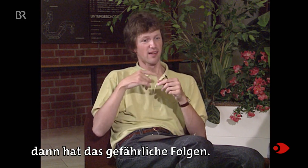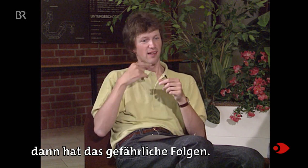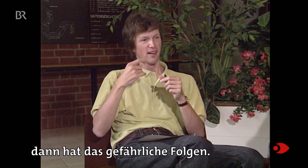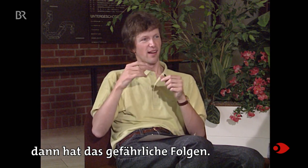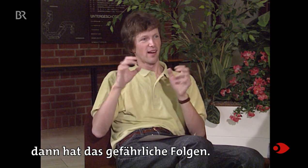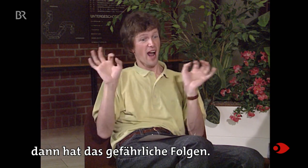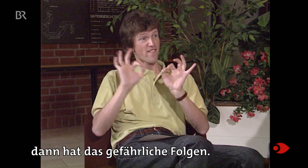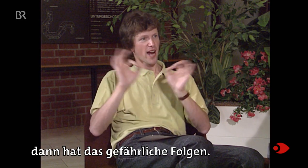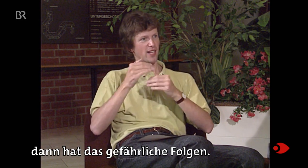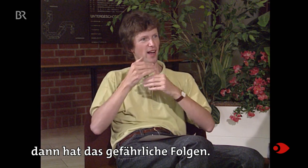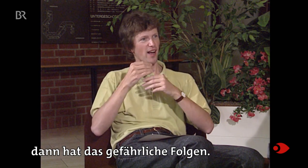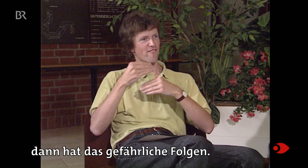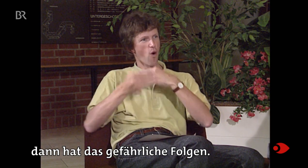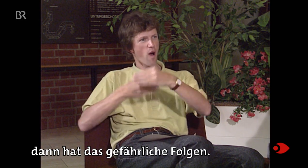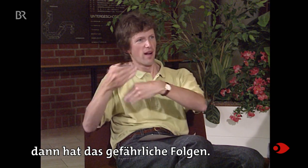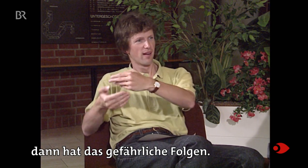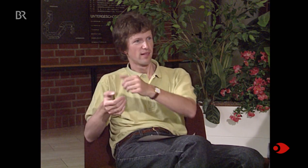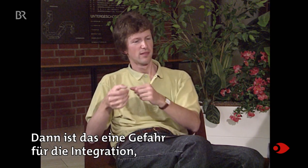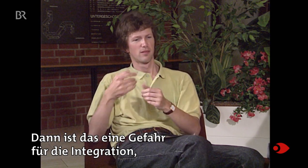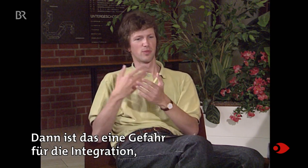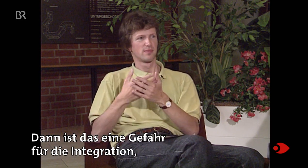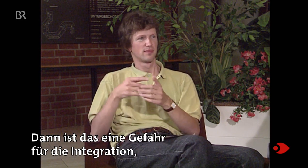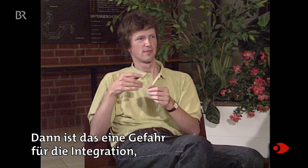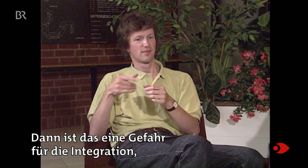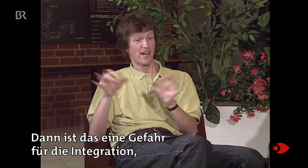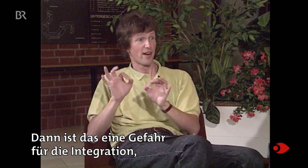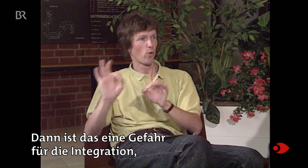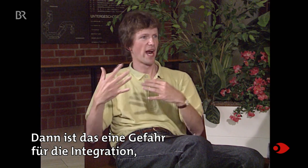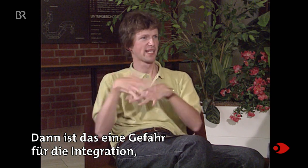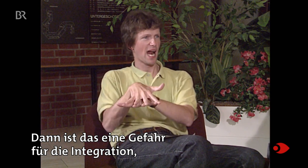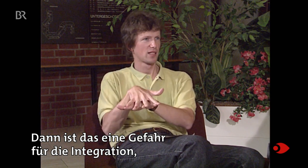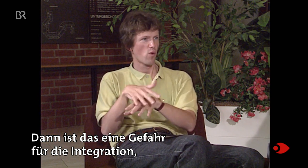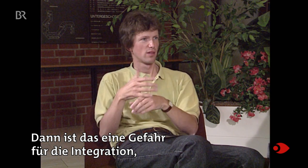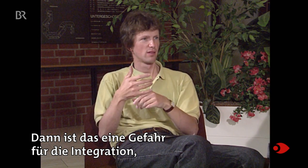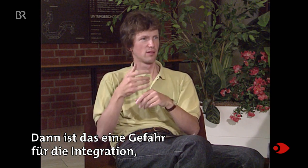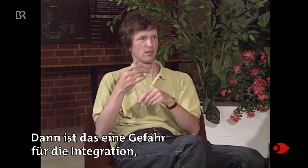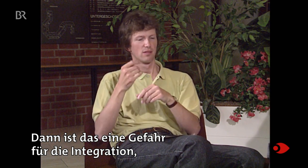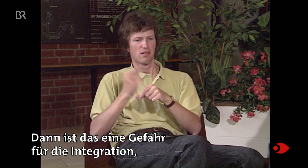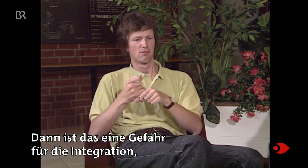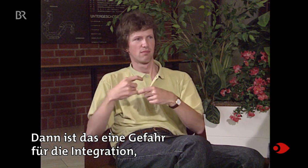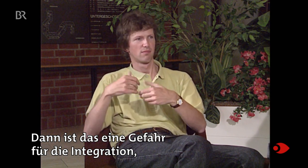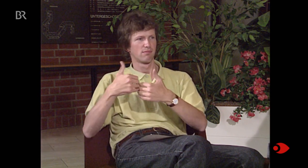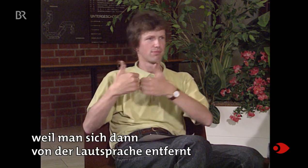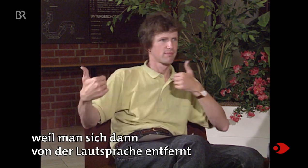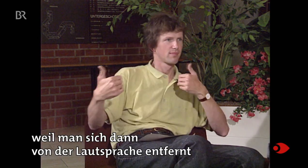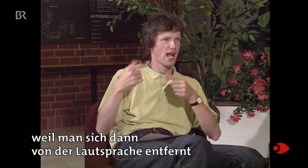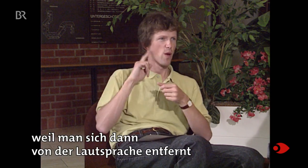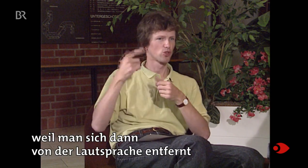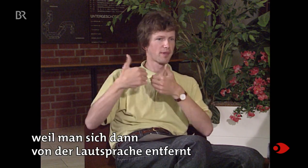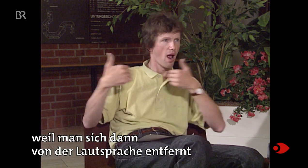dann hat das gefährliche Folgen. Dann ist das eine Gefahr für die Integration, weil man sich dann